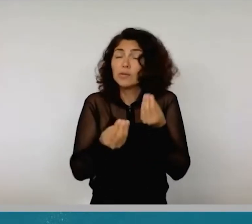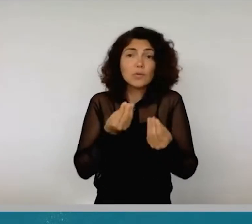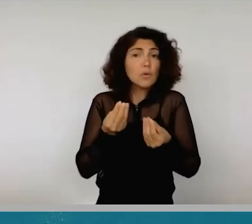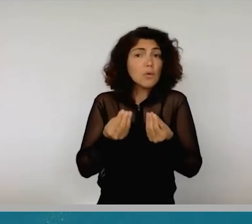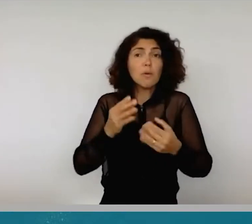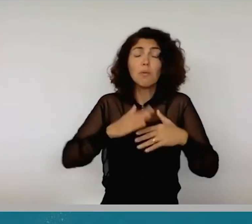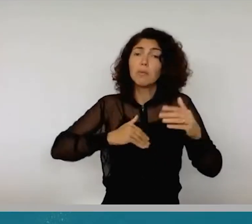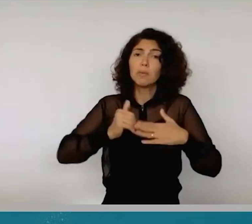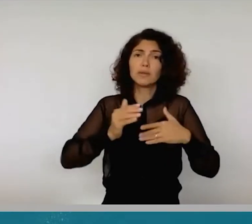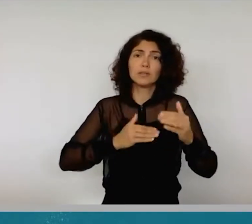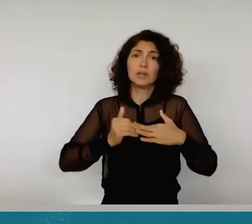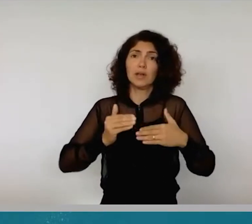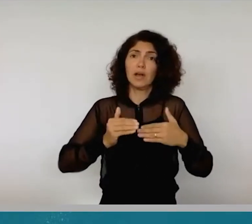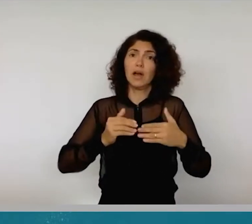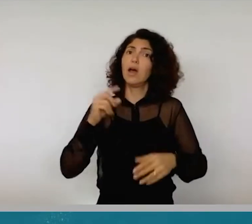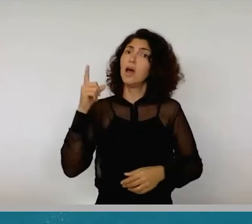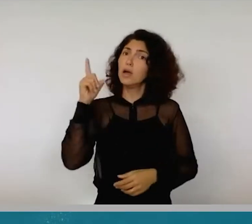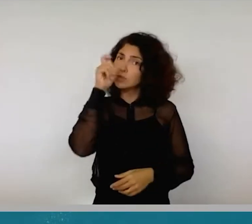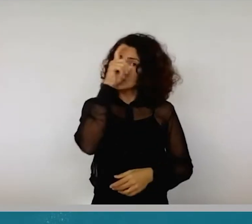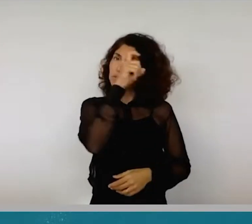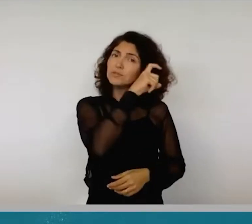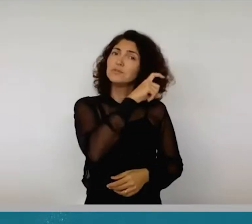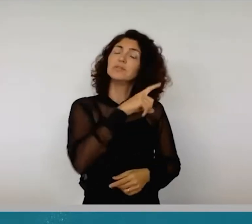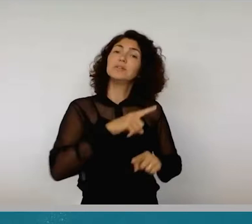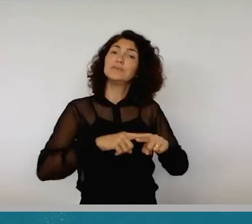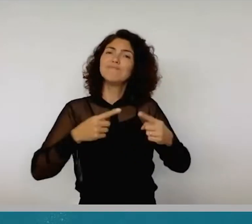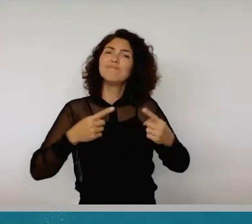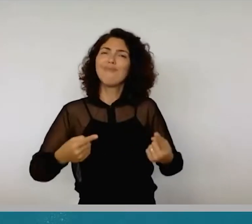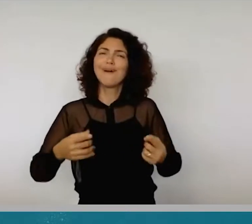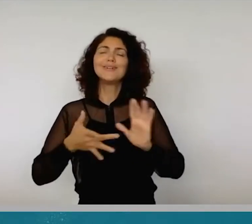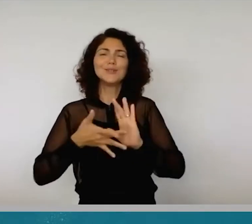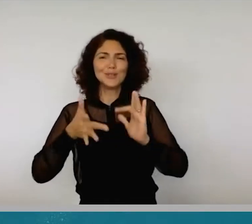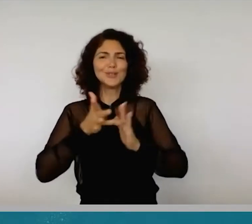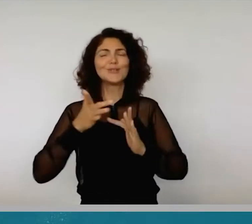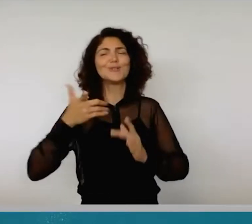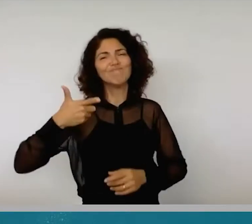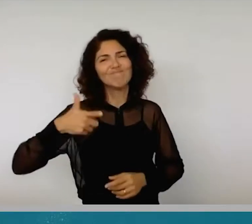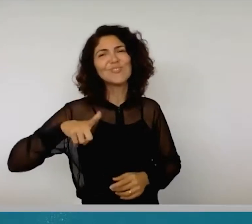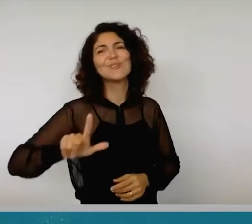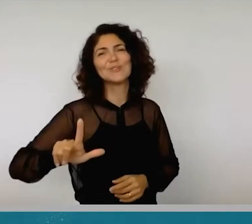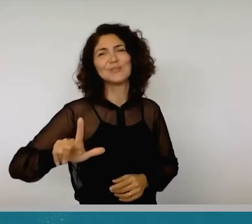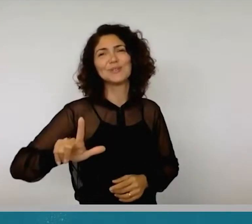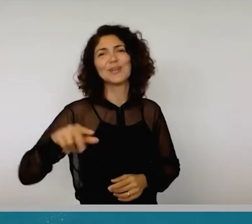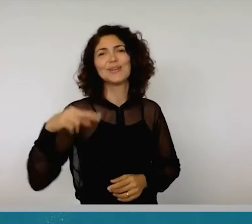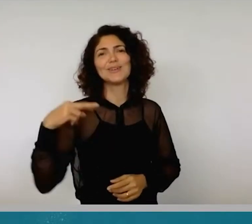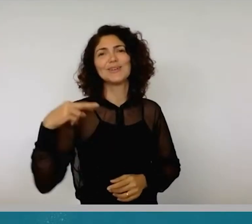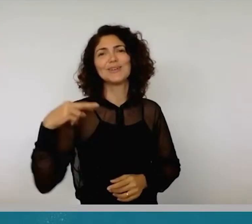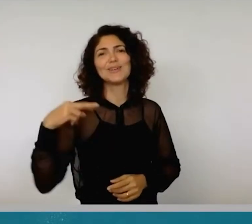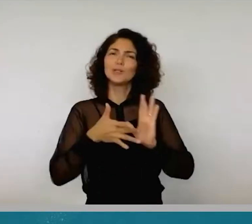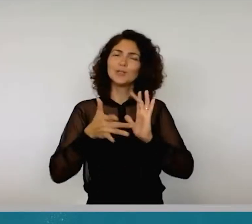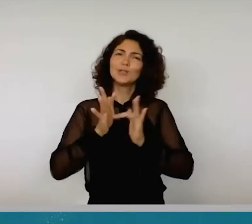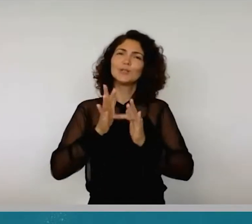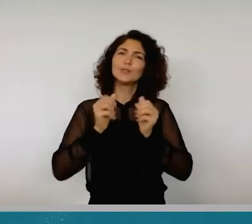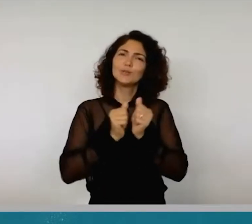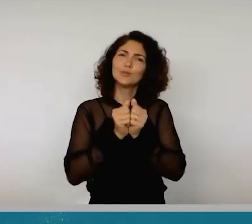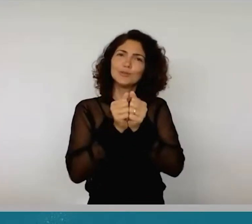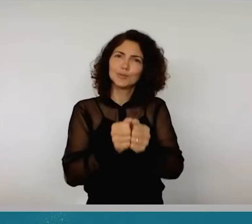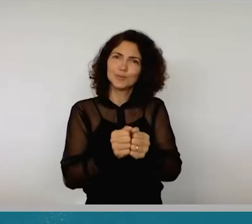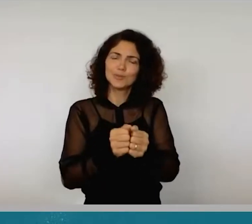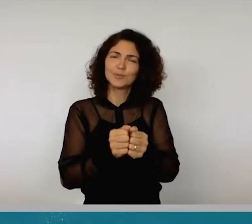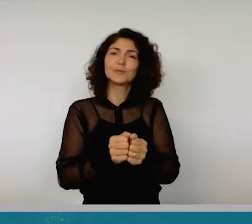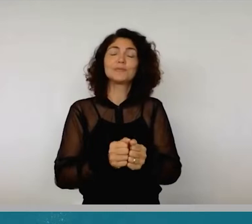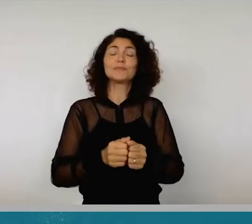igreja, Deus havia já profetizado no livro de Ezequiel que Deus daria um